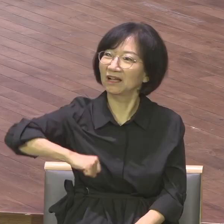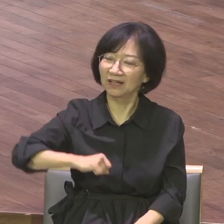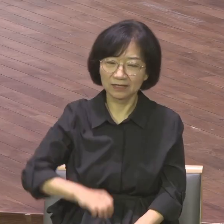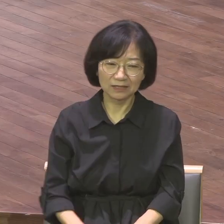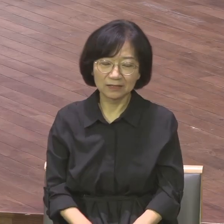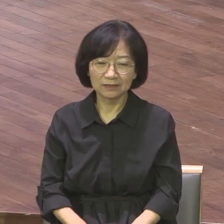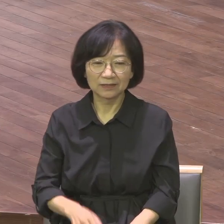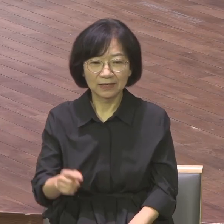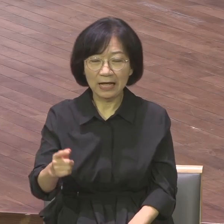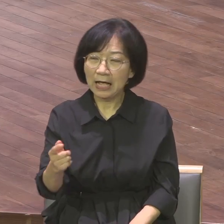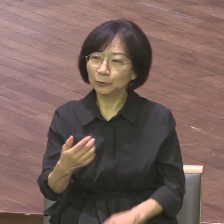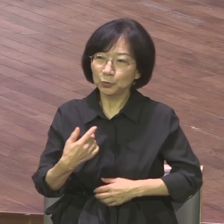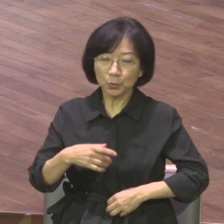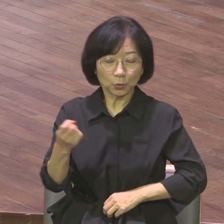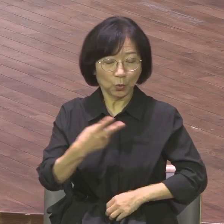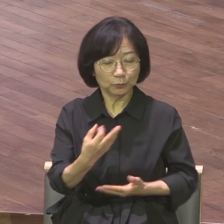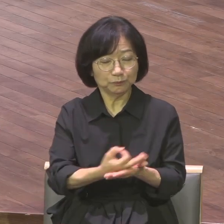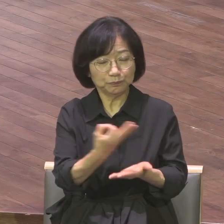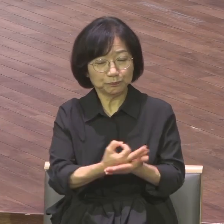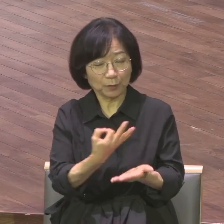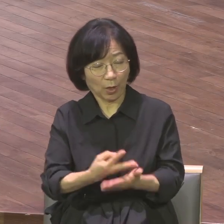바쁘다는 핑계로 예배 빠져.